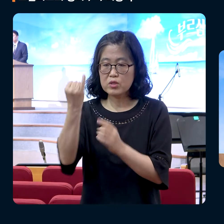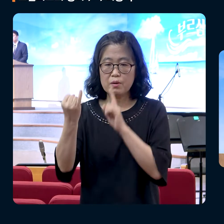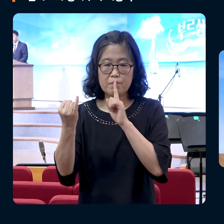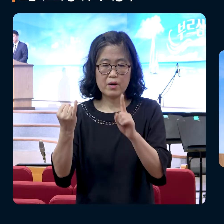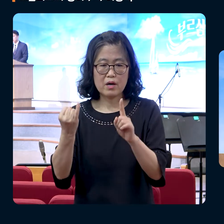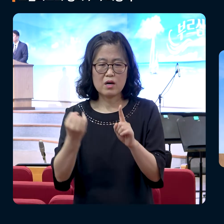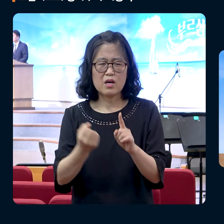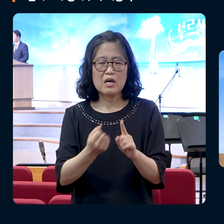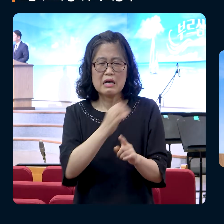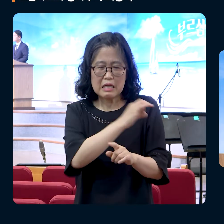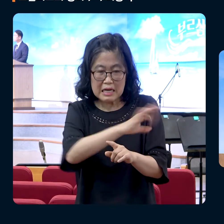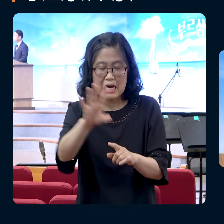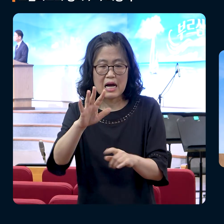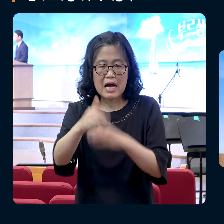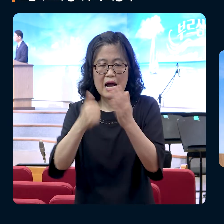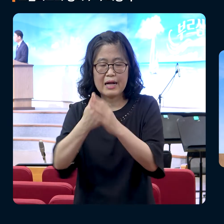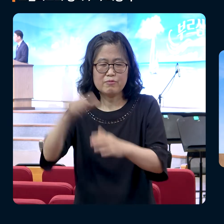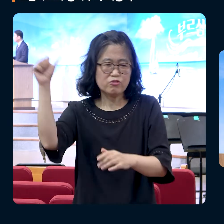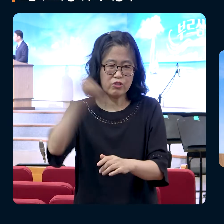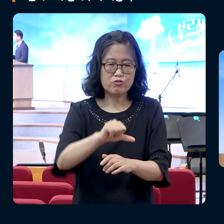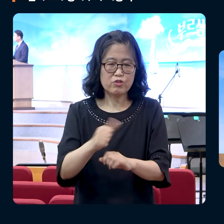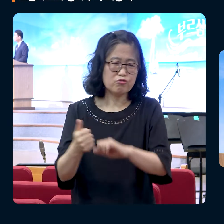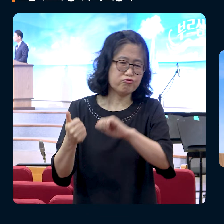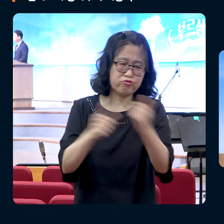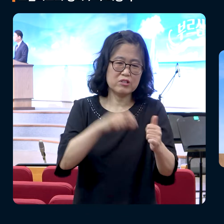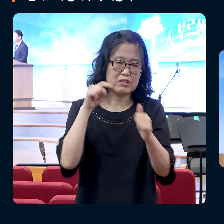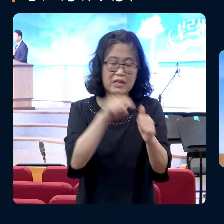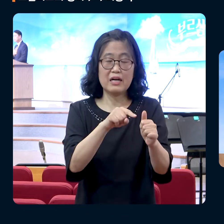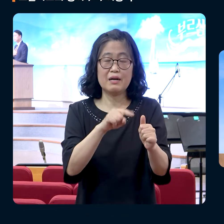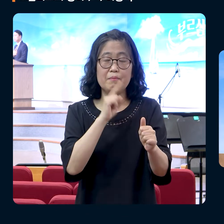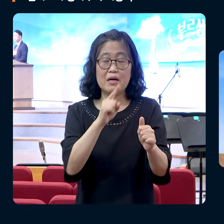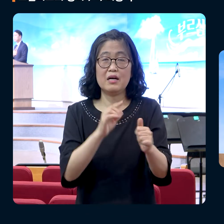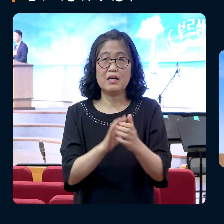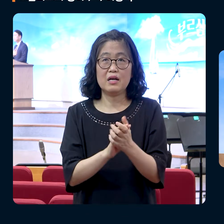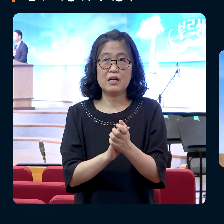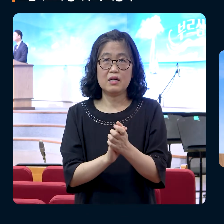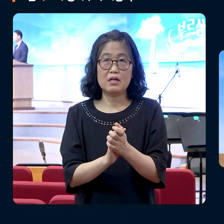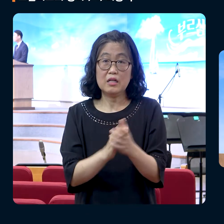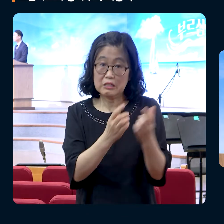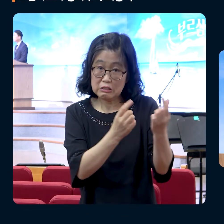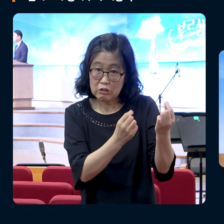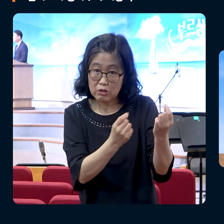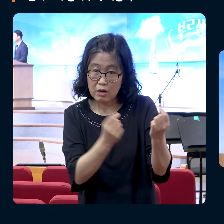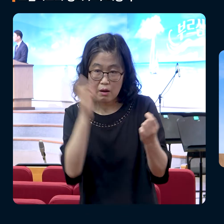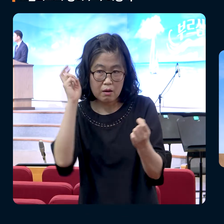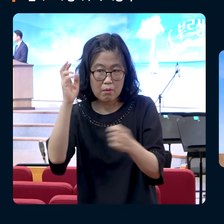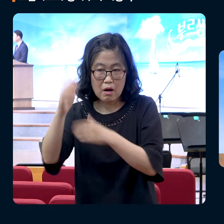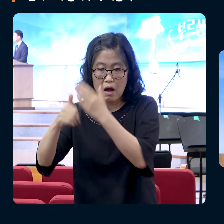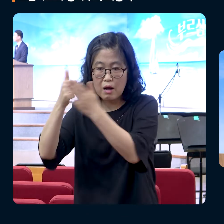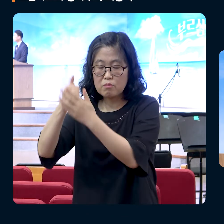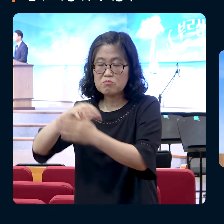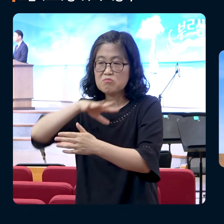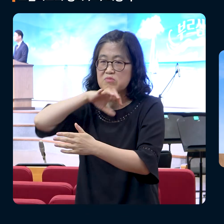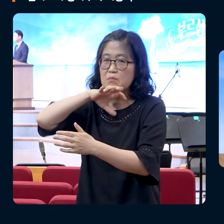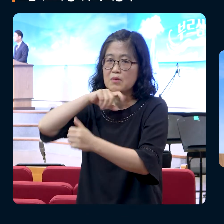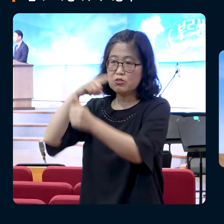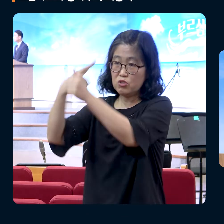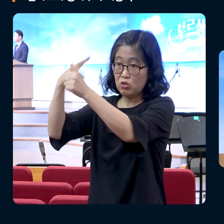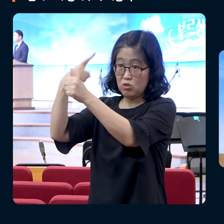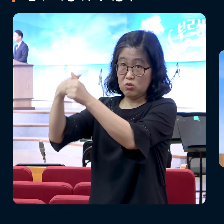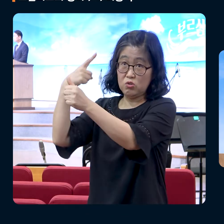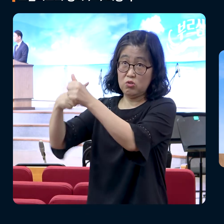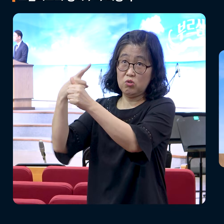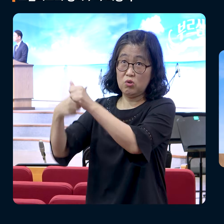그냥 죽어버려라, 이렇게 얘기하거든요. 요셉도 제가 생각하기로 하나님을 원망하고 하나님을 욕하고 그